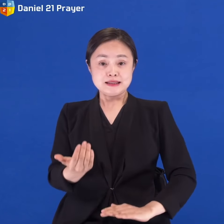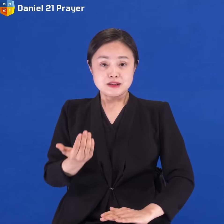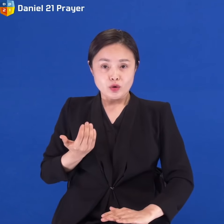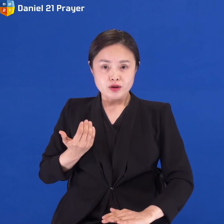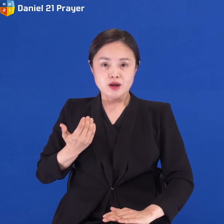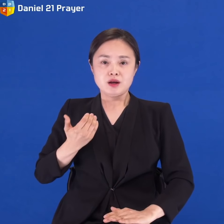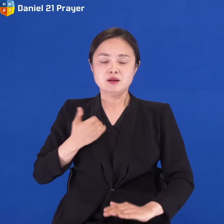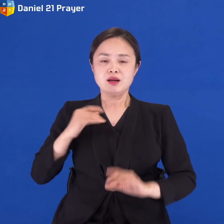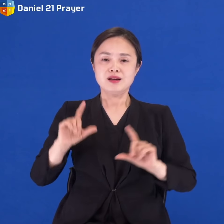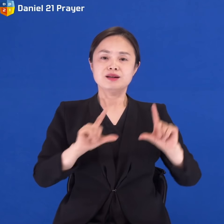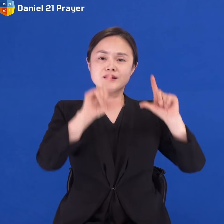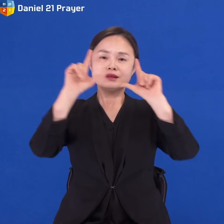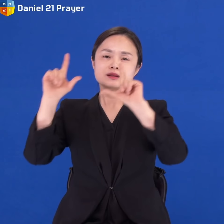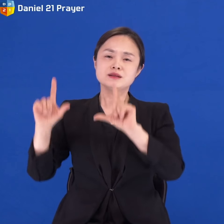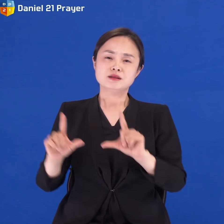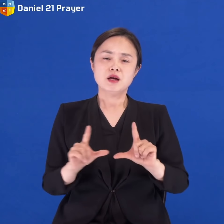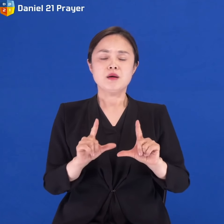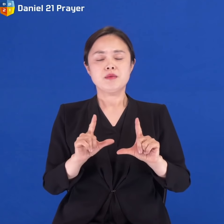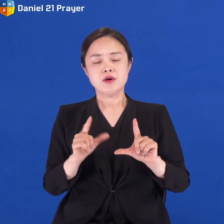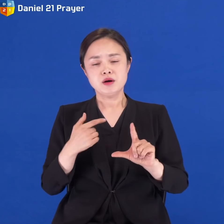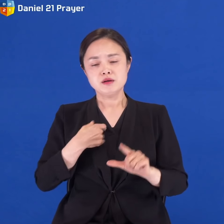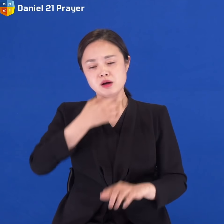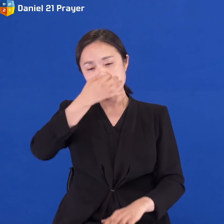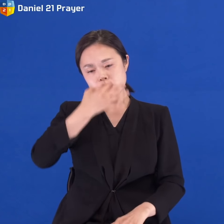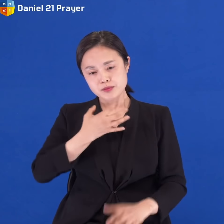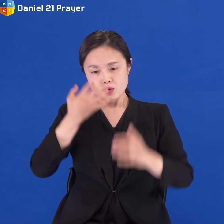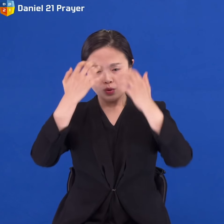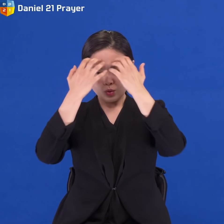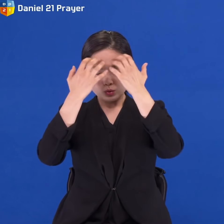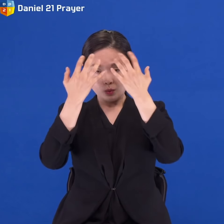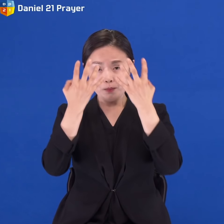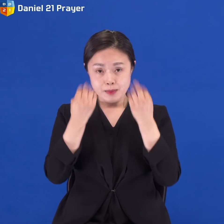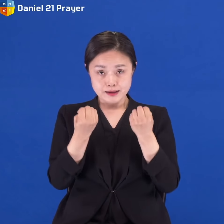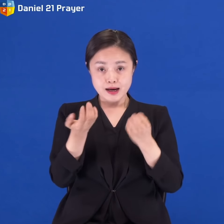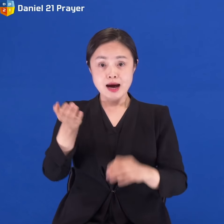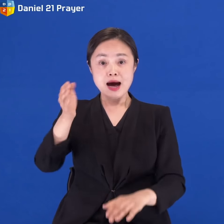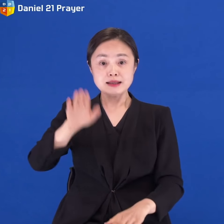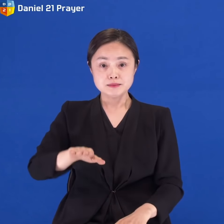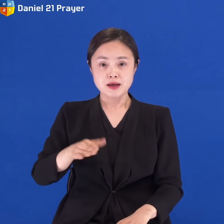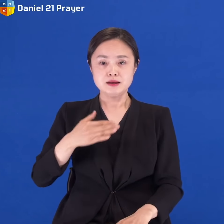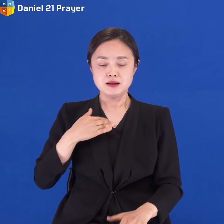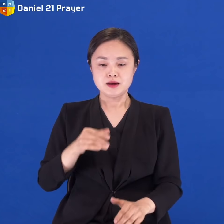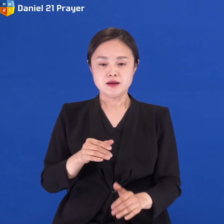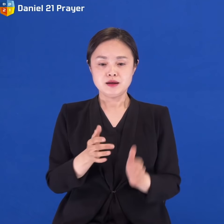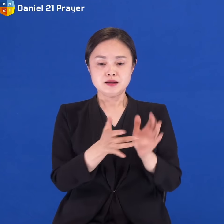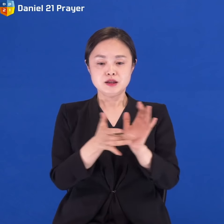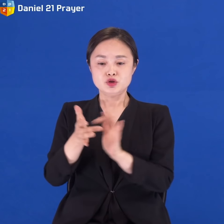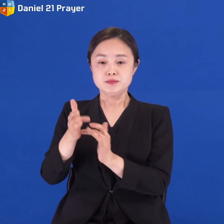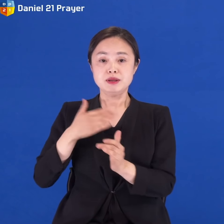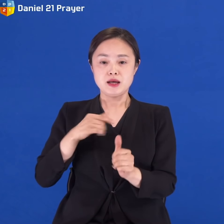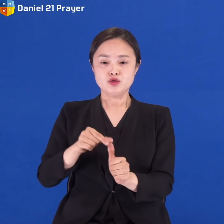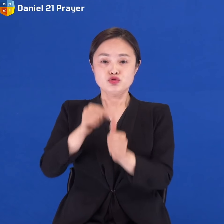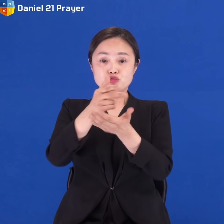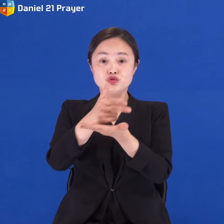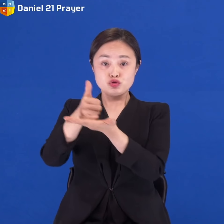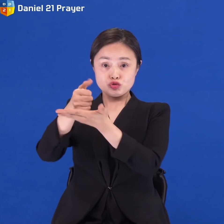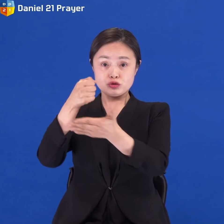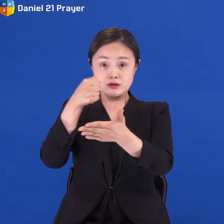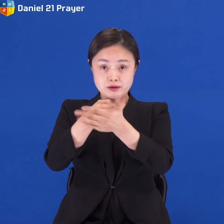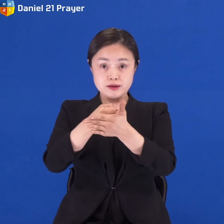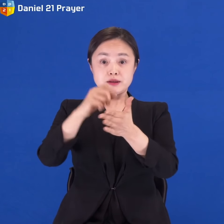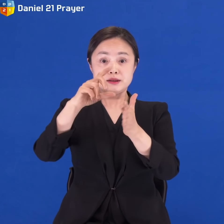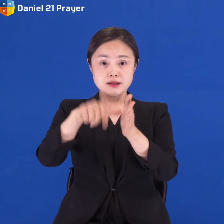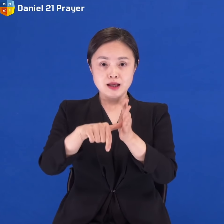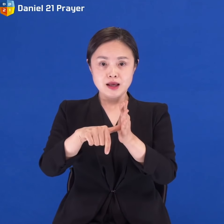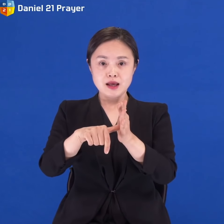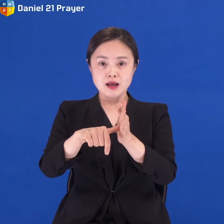그리스도를 나의 구주, 나의 주인으로 삼았을 때는 그 모든 것이 하나님 아버지의 계획이었다는